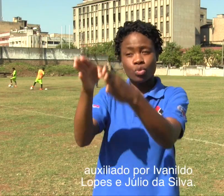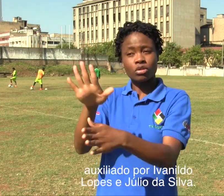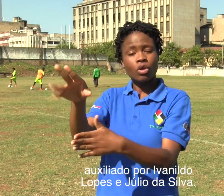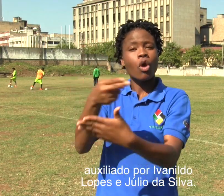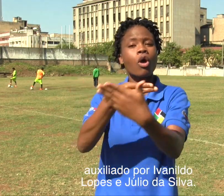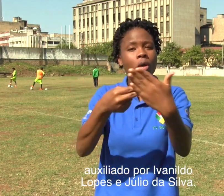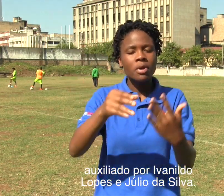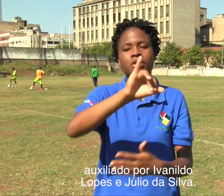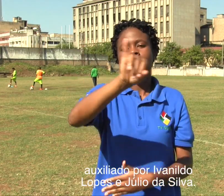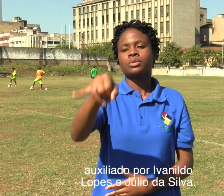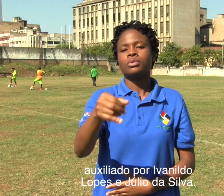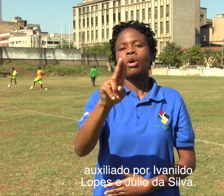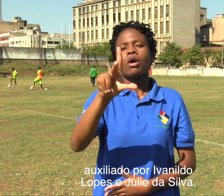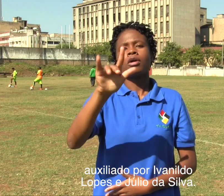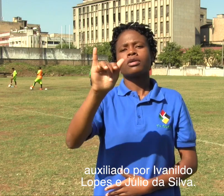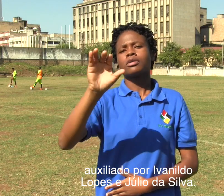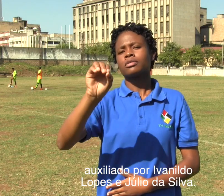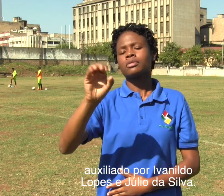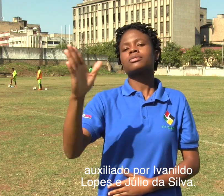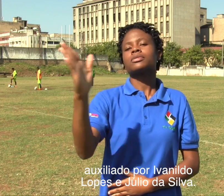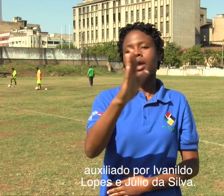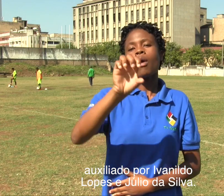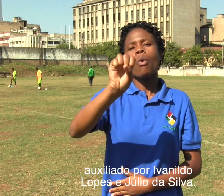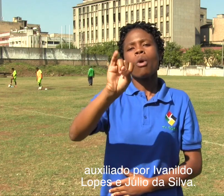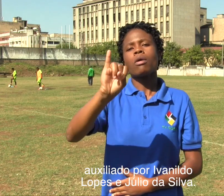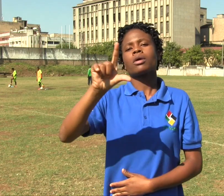auxiliado por Ivanildo Lopes e Júlio da Silva.